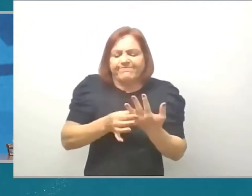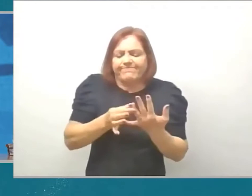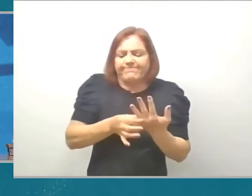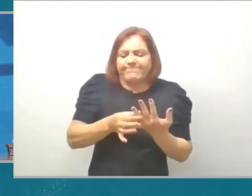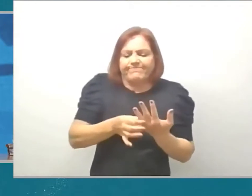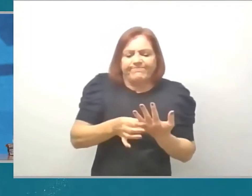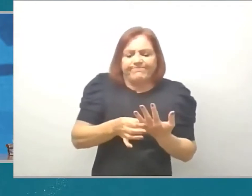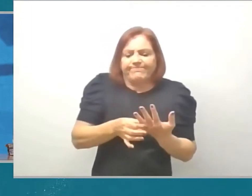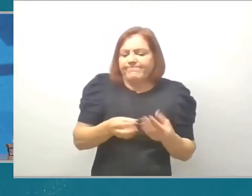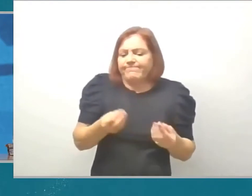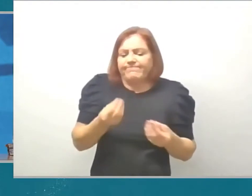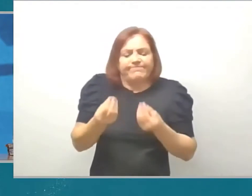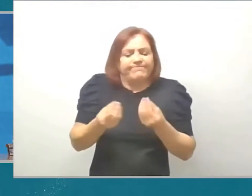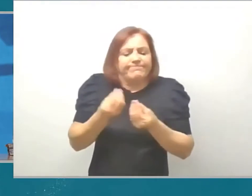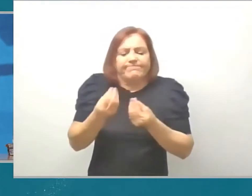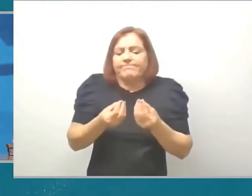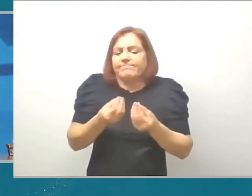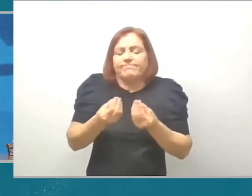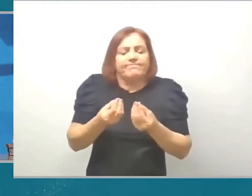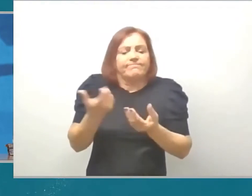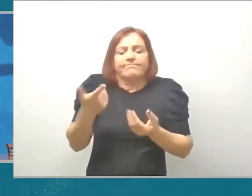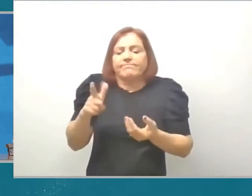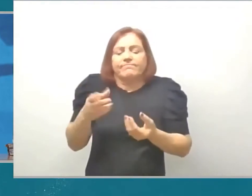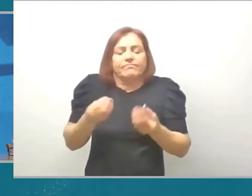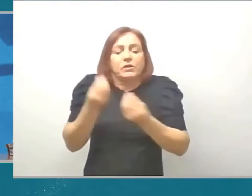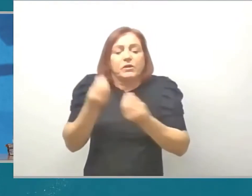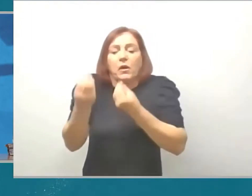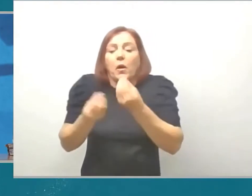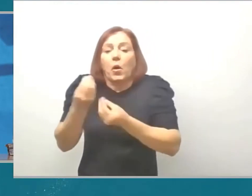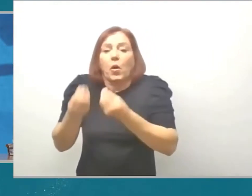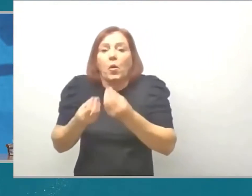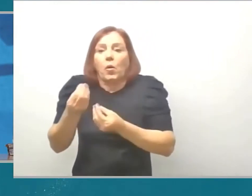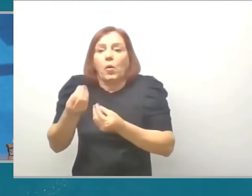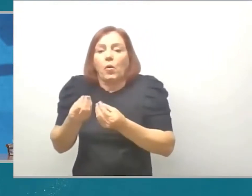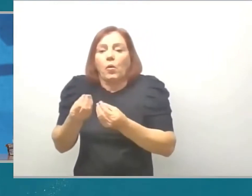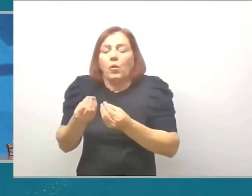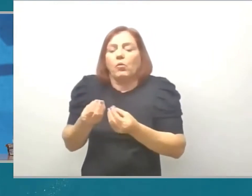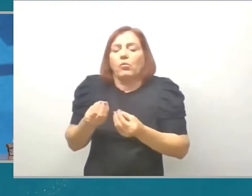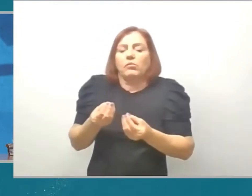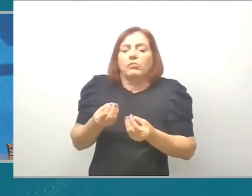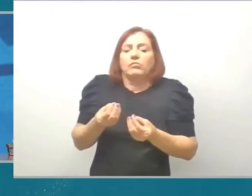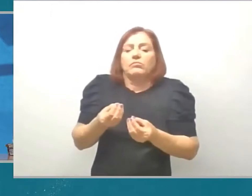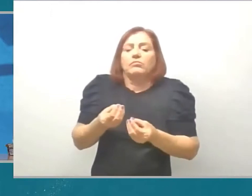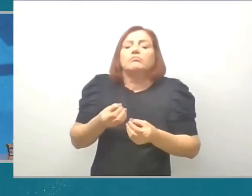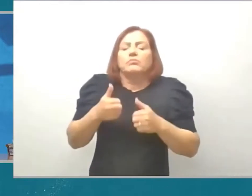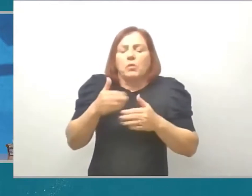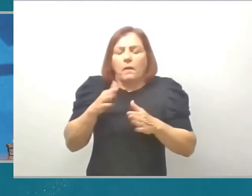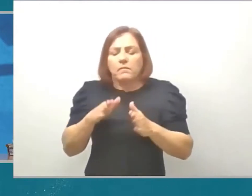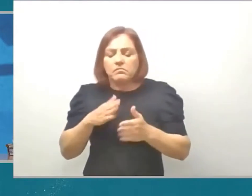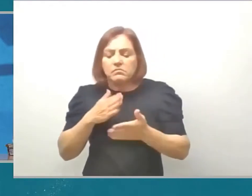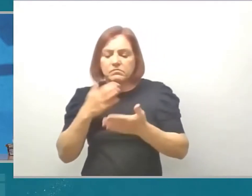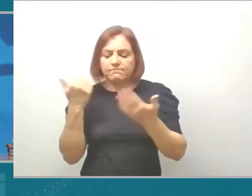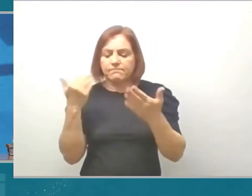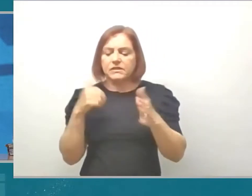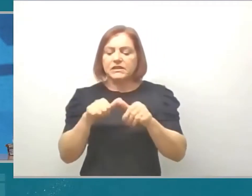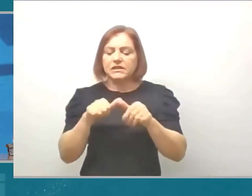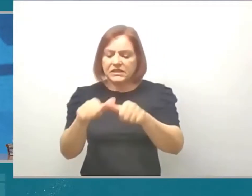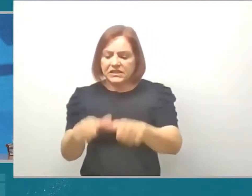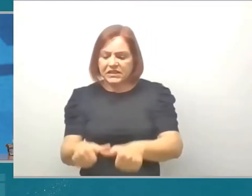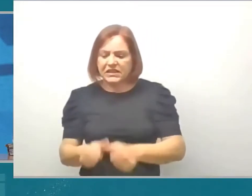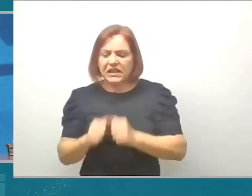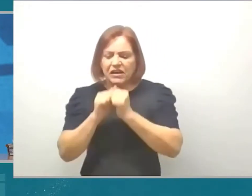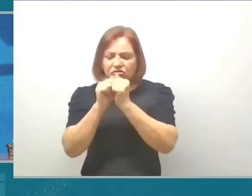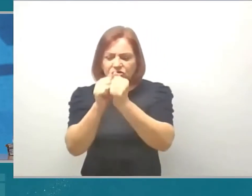esse pano novo. E a velha aliança é a veste velha. Porque o remendo tira parte